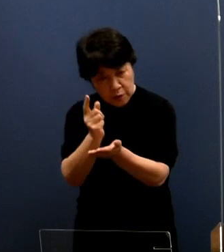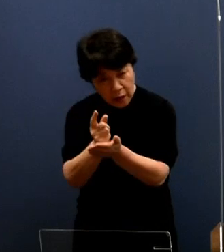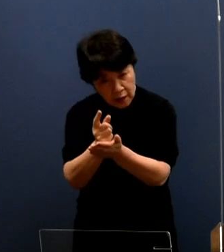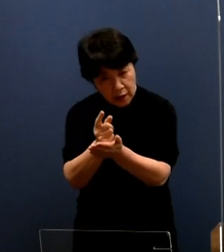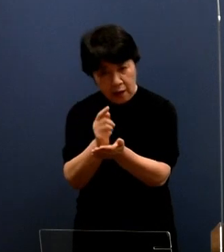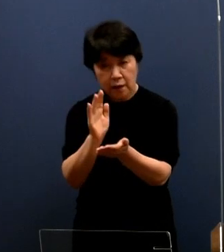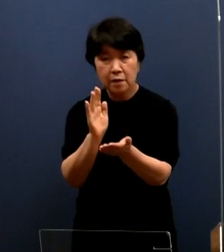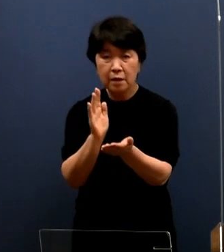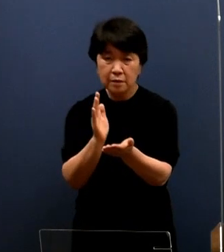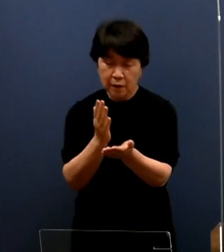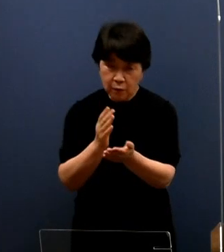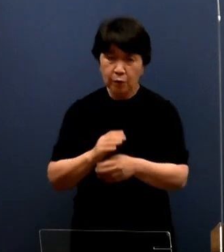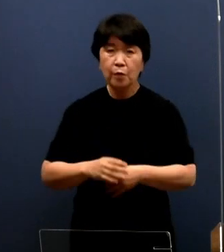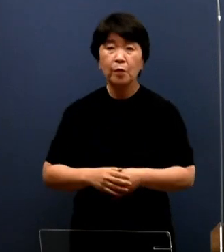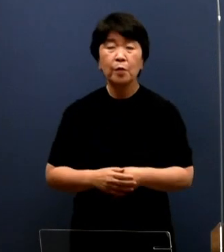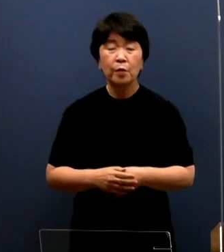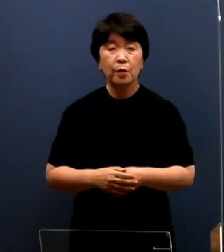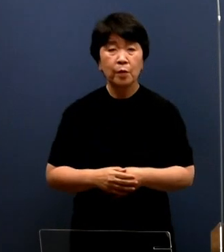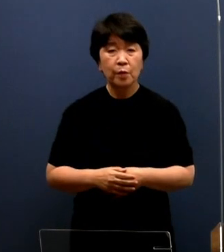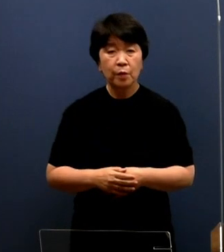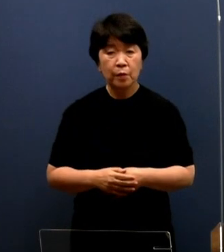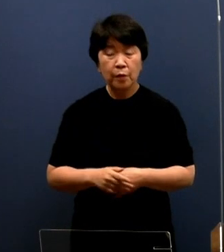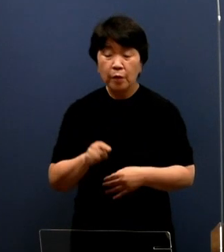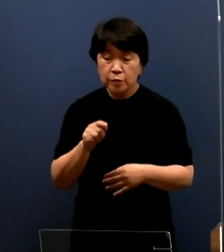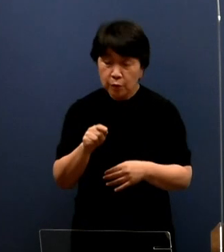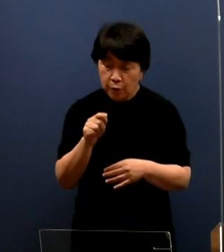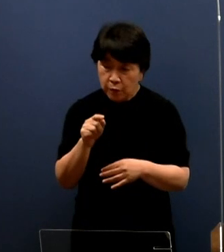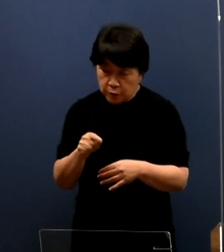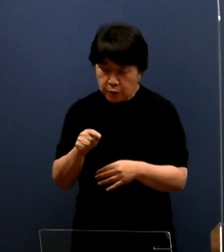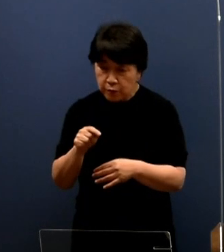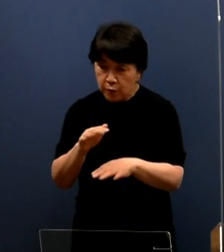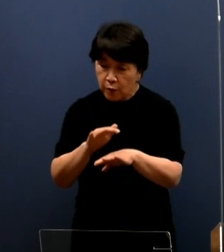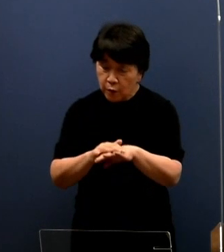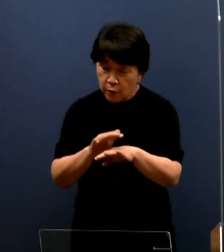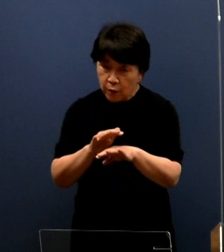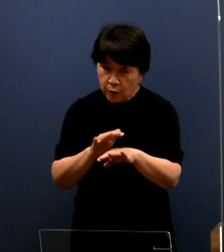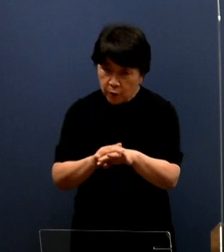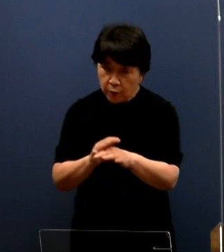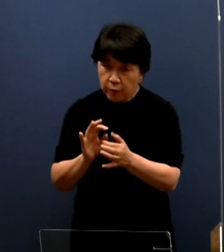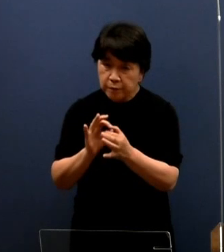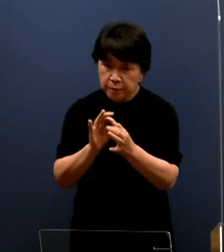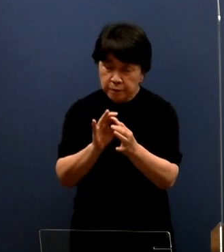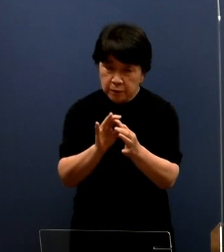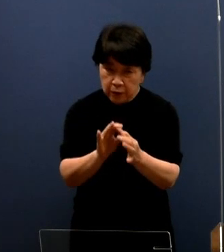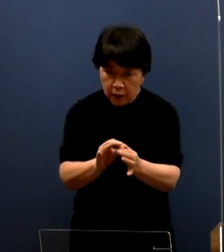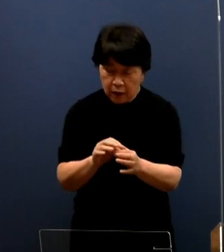ませんけど、そうすることで、感